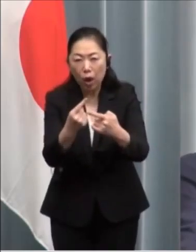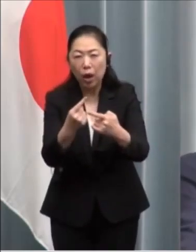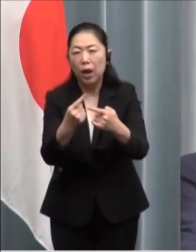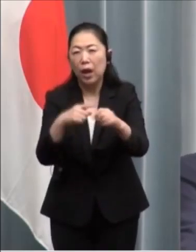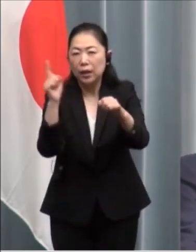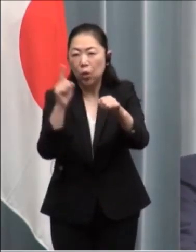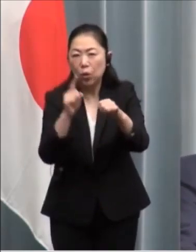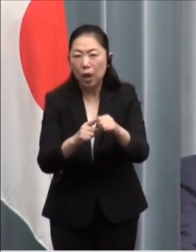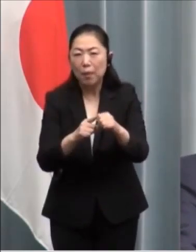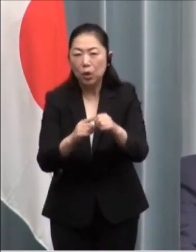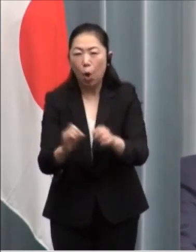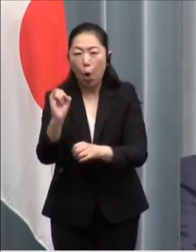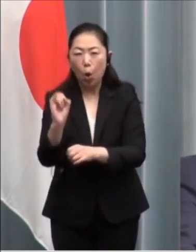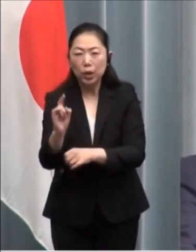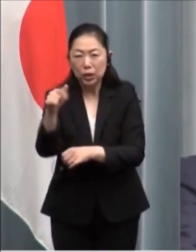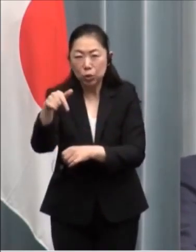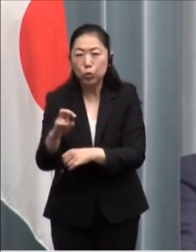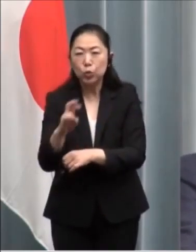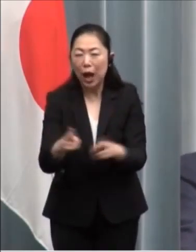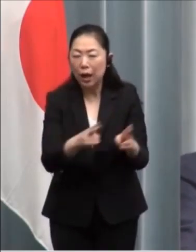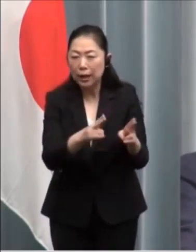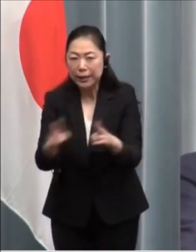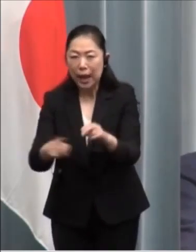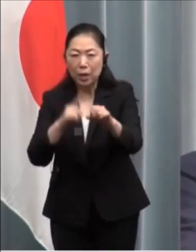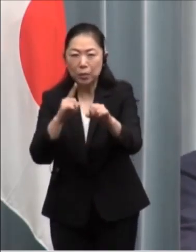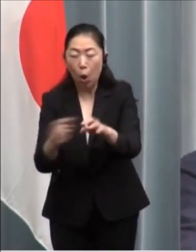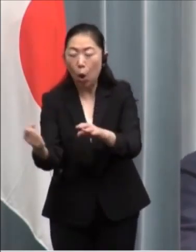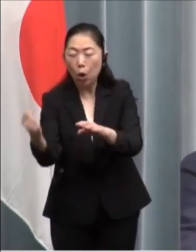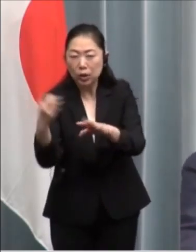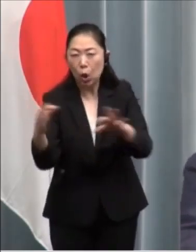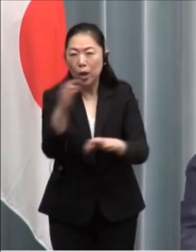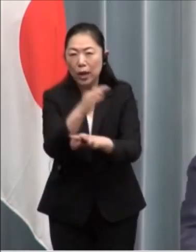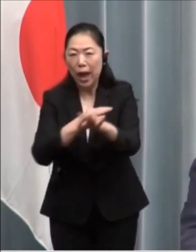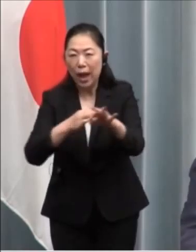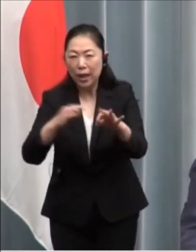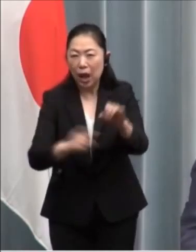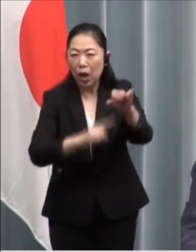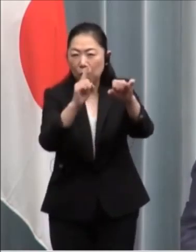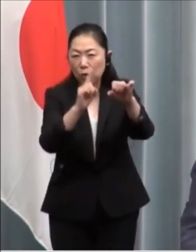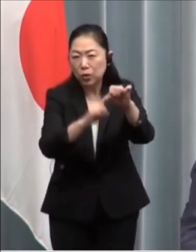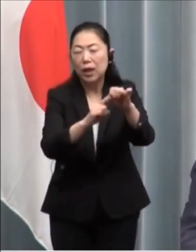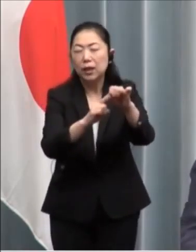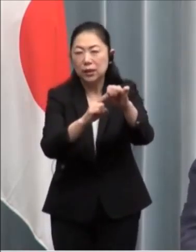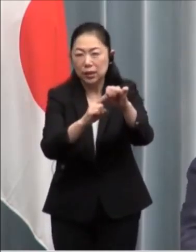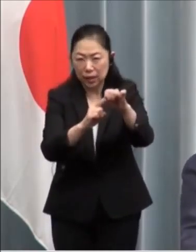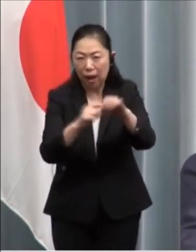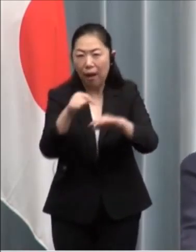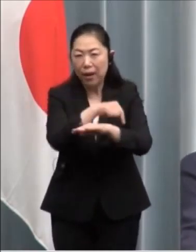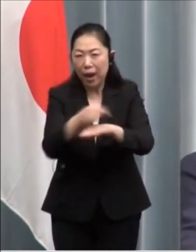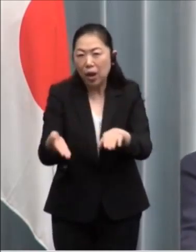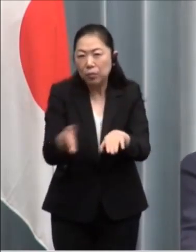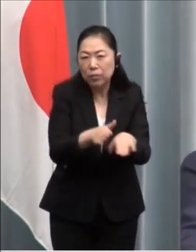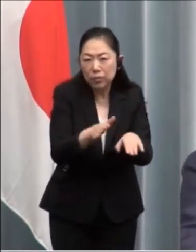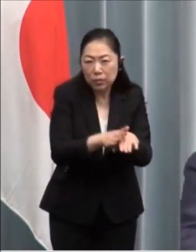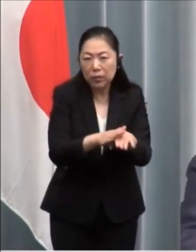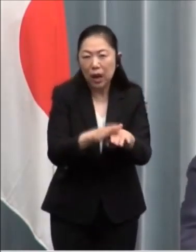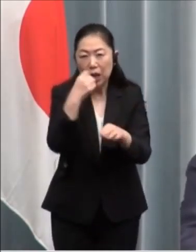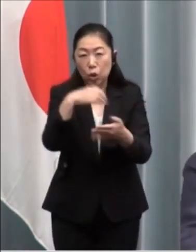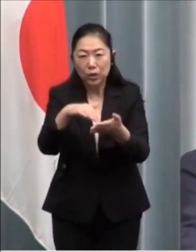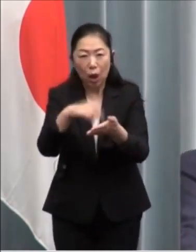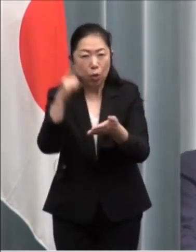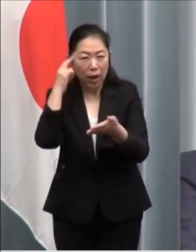するインフラ整備に取り組むなど、強い経済の実現に資する政策が盛り込まれているというふうに考えています。